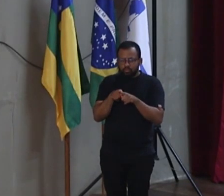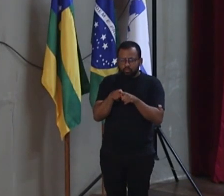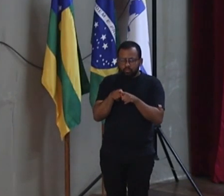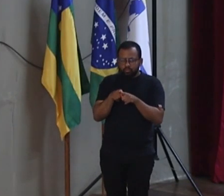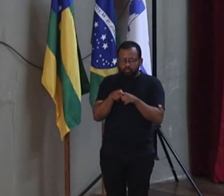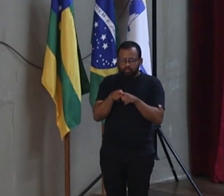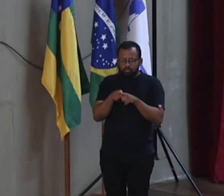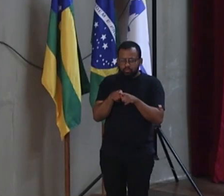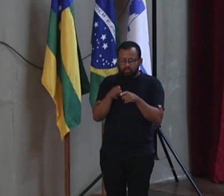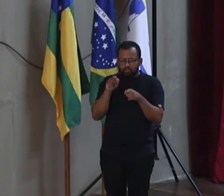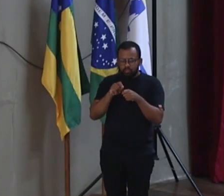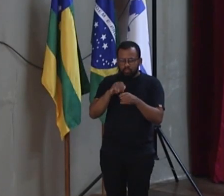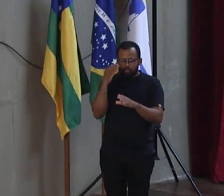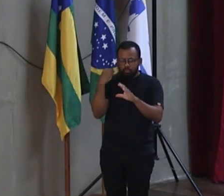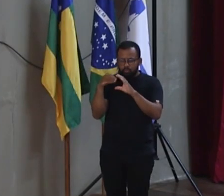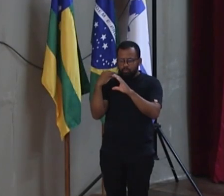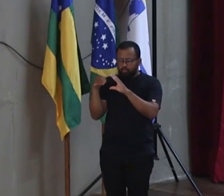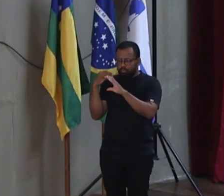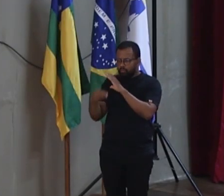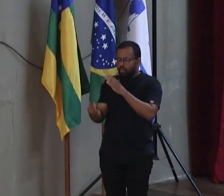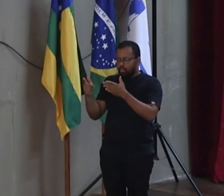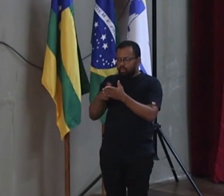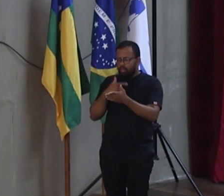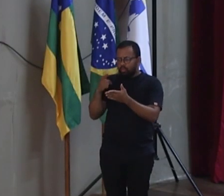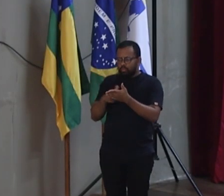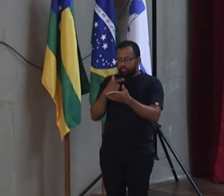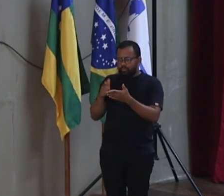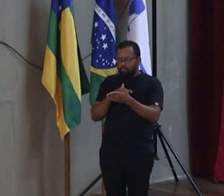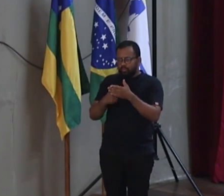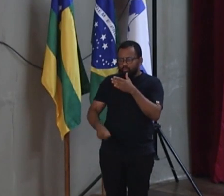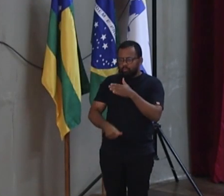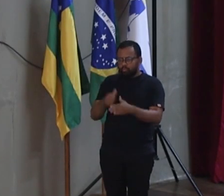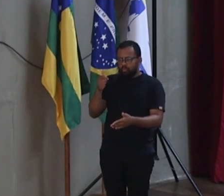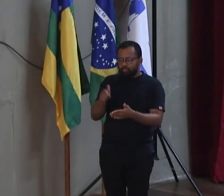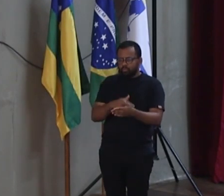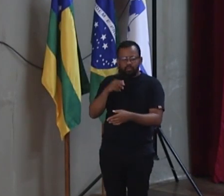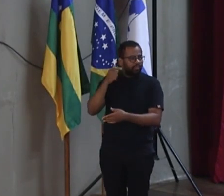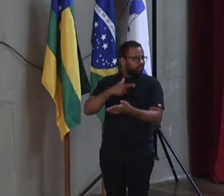no texto que está publicado no livro no primeiro livro da